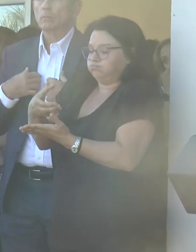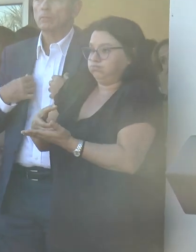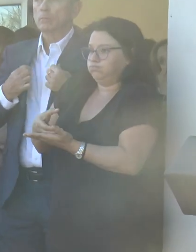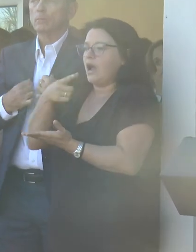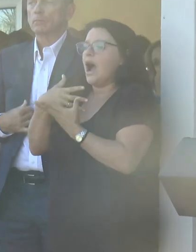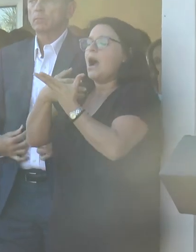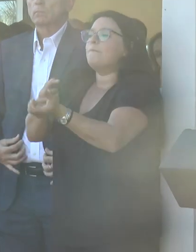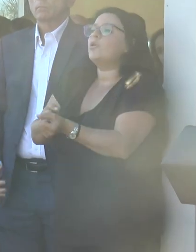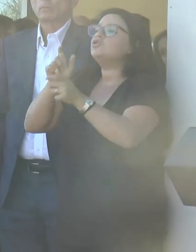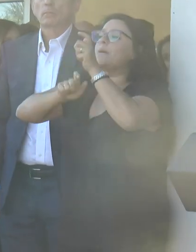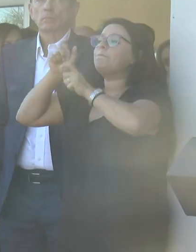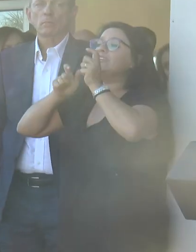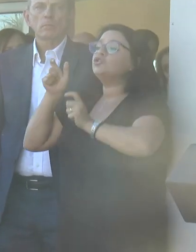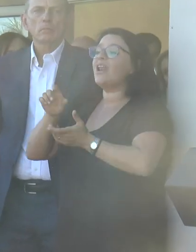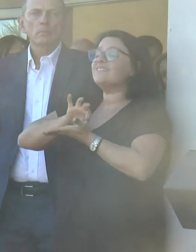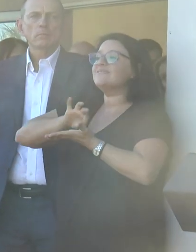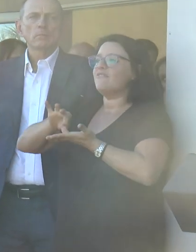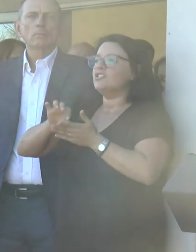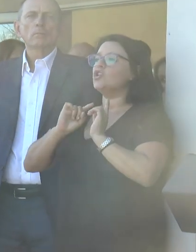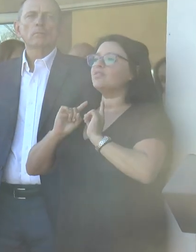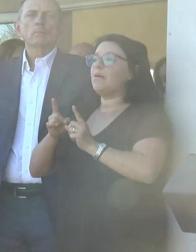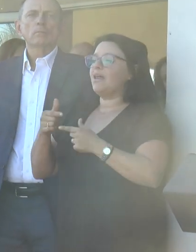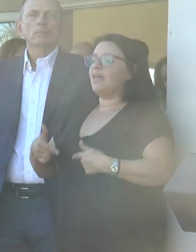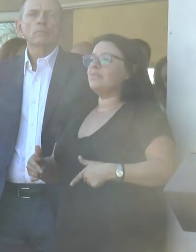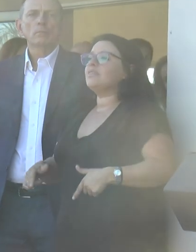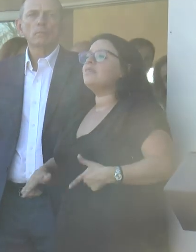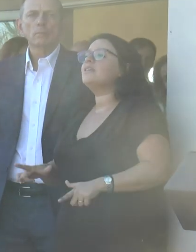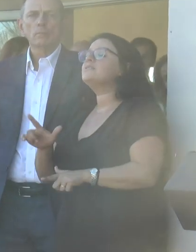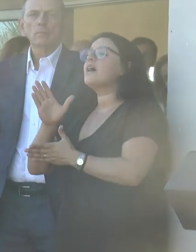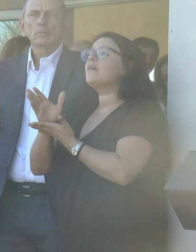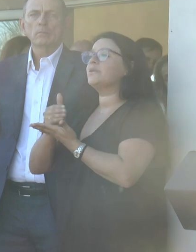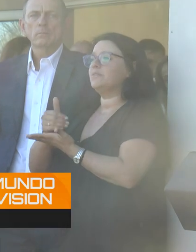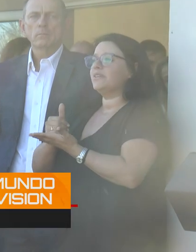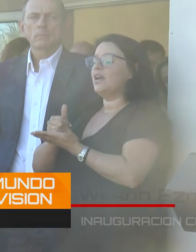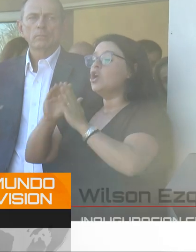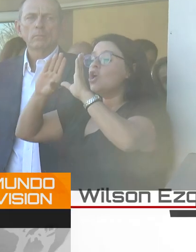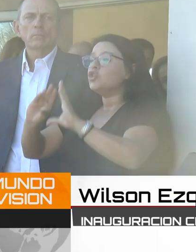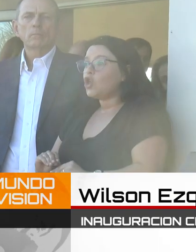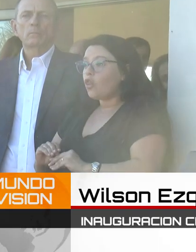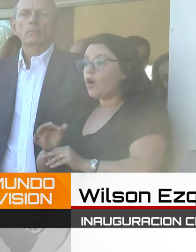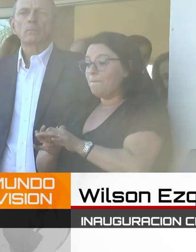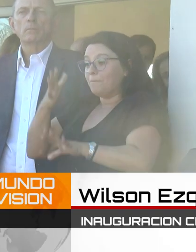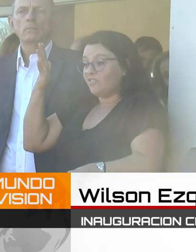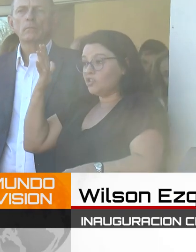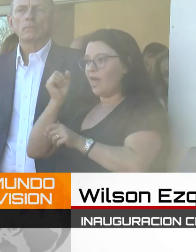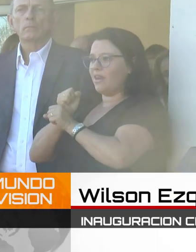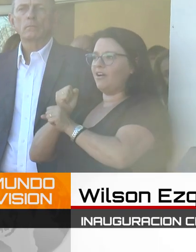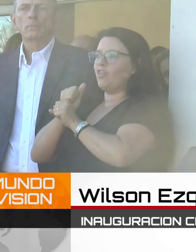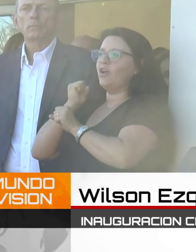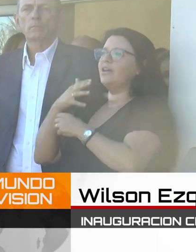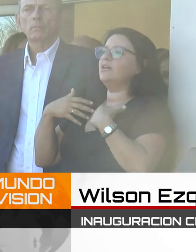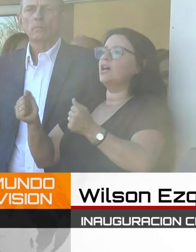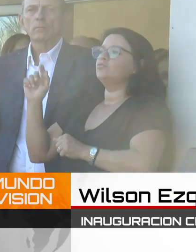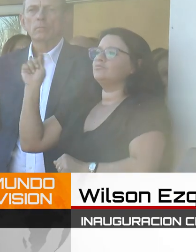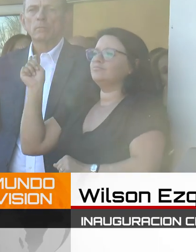servicio va a seguir siendo de la Intendencia Departamental y todo el personal profesional será de parte de ACE. O sea que Gobierno